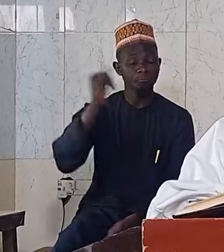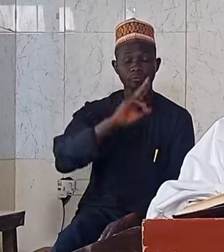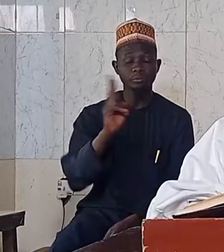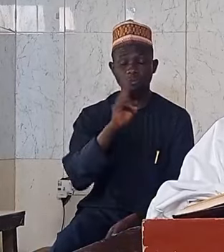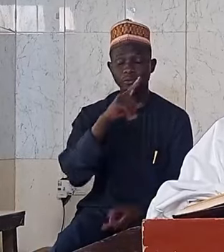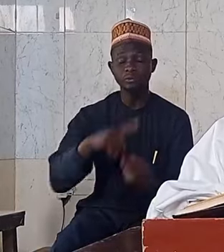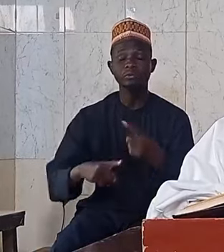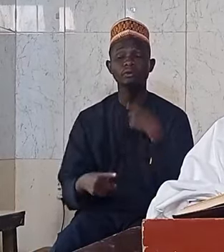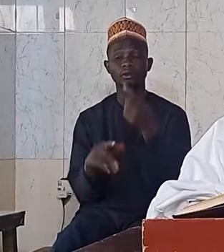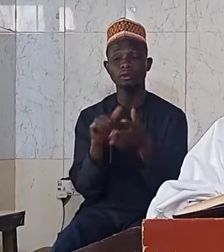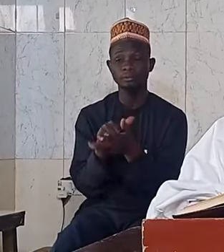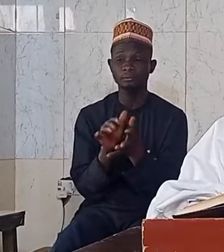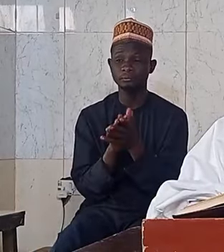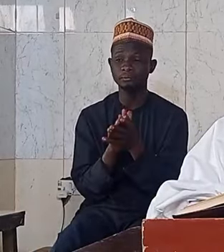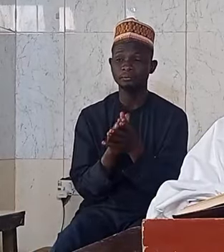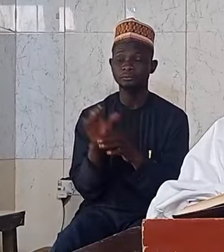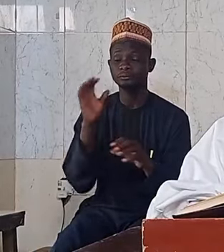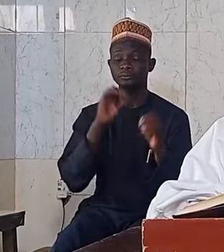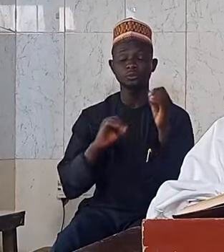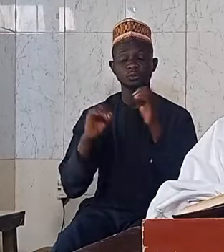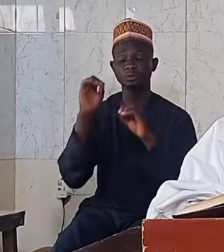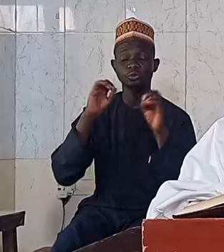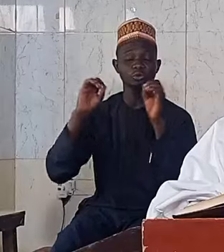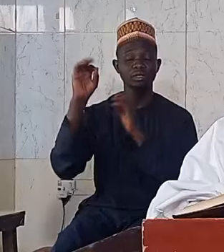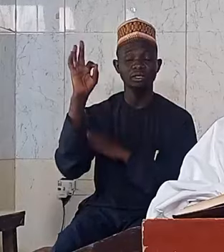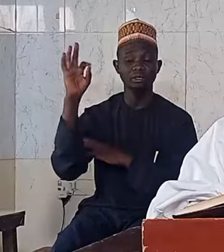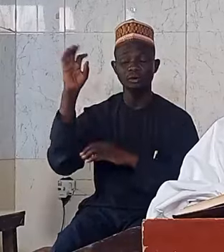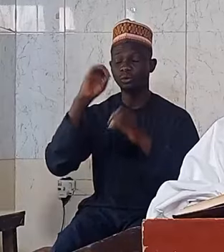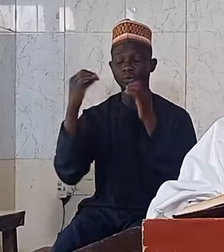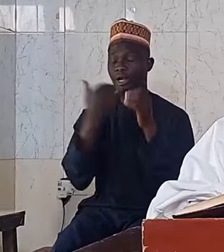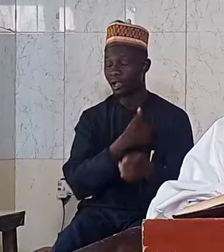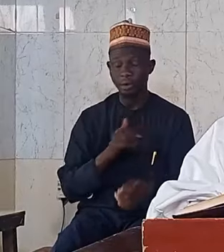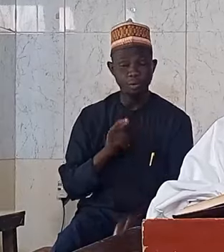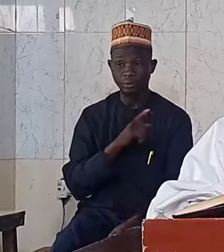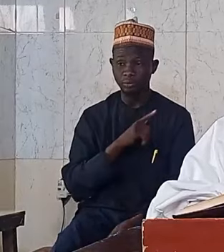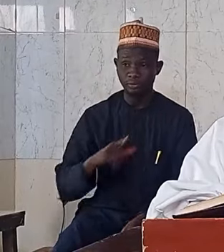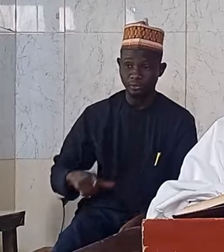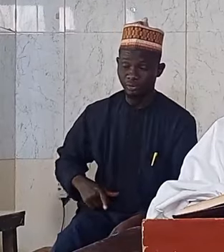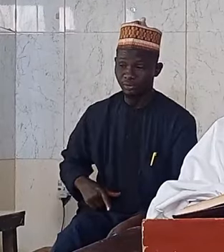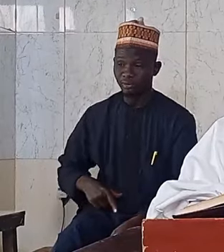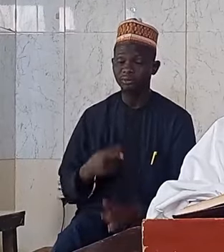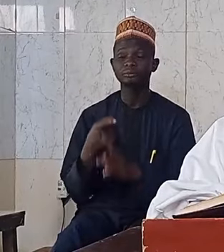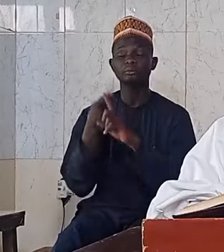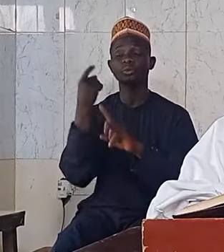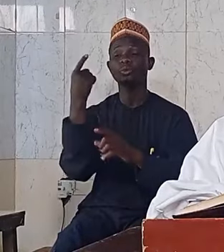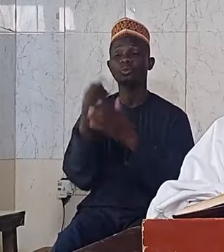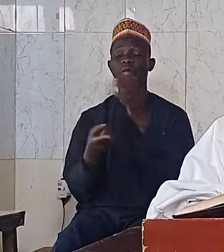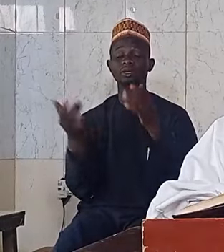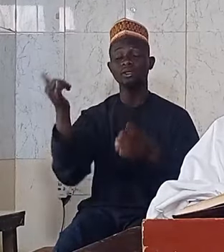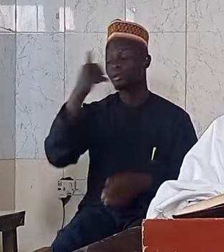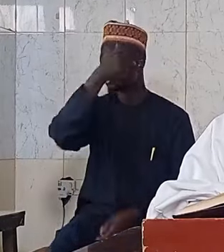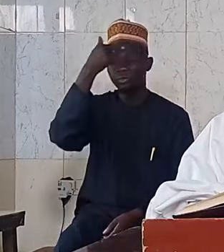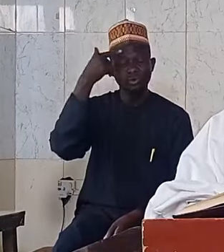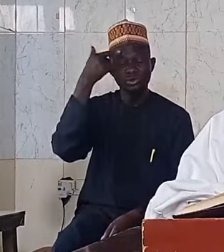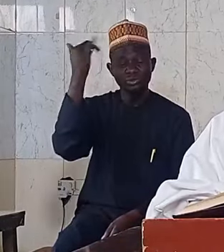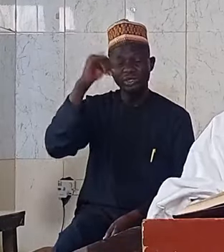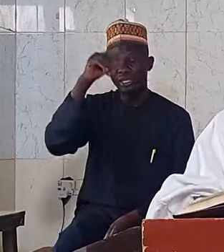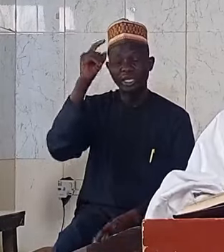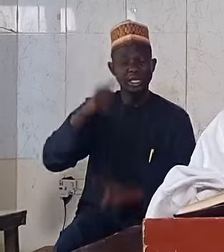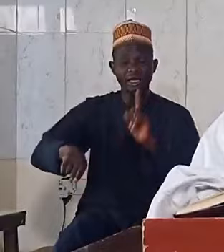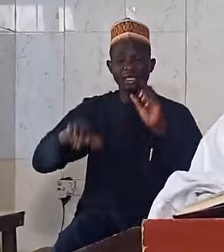cewa rabbana ya ubangijinmu ma'ana daga cikin abin da suke faɗi saboda an raunatar da